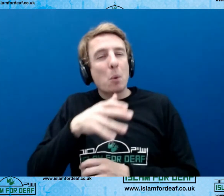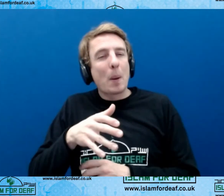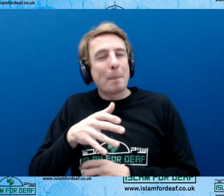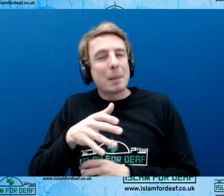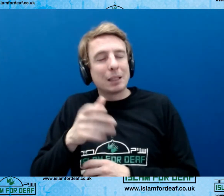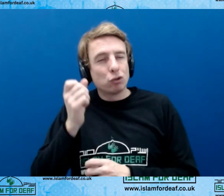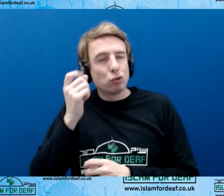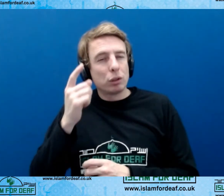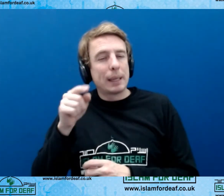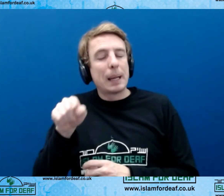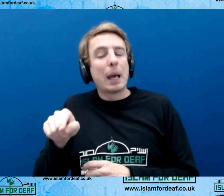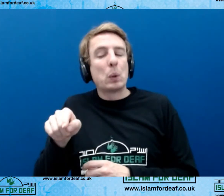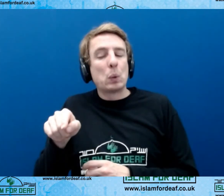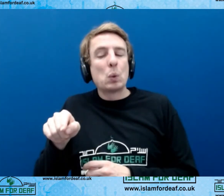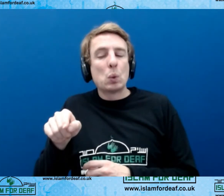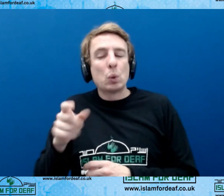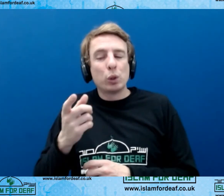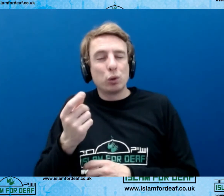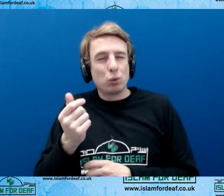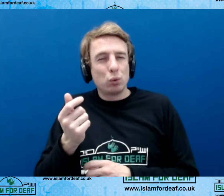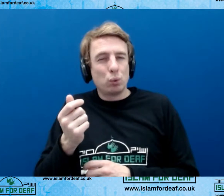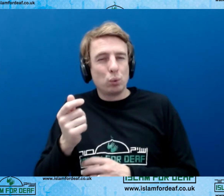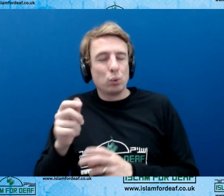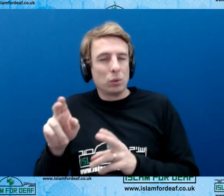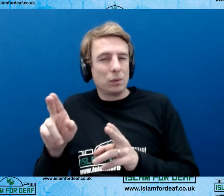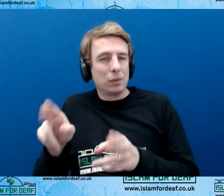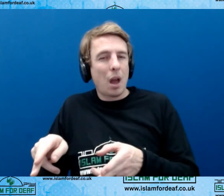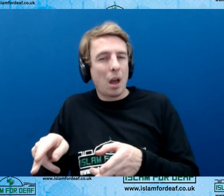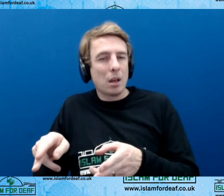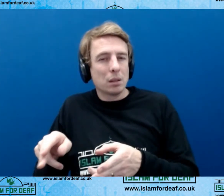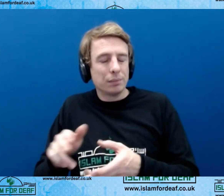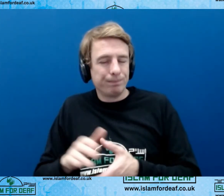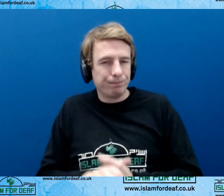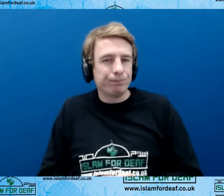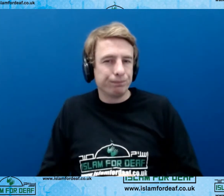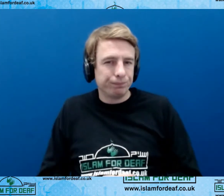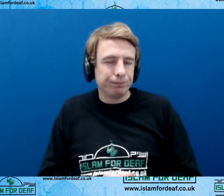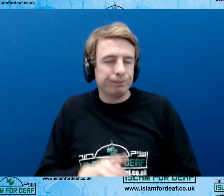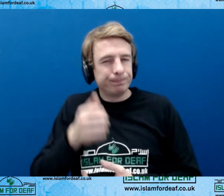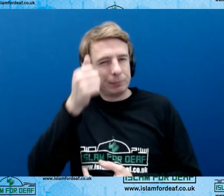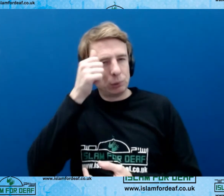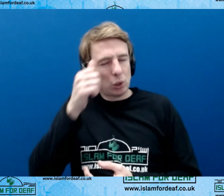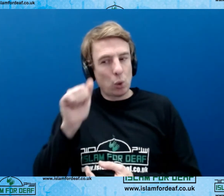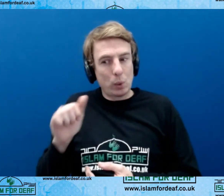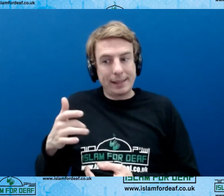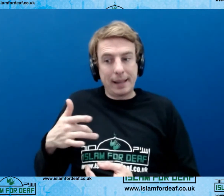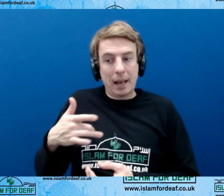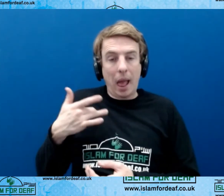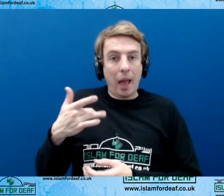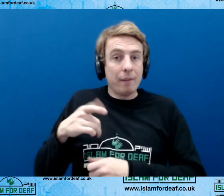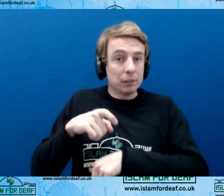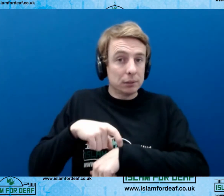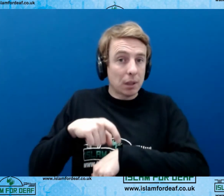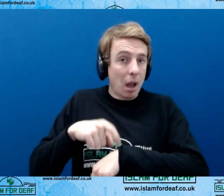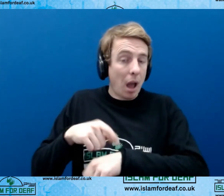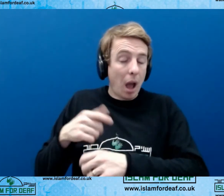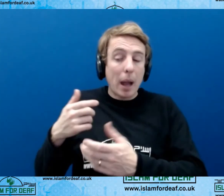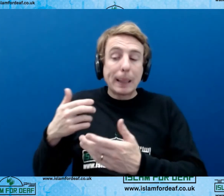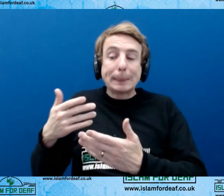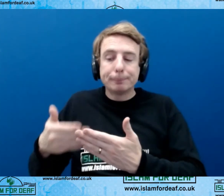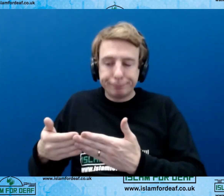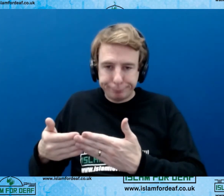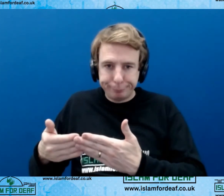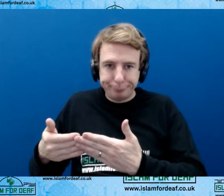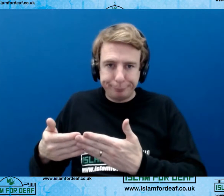is coming up. وبما أنك ستموت قريبا فأكثر من التسبيح والاستغفار والحمد